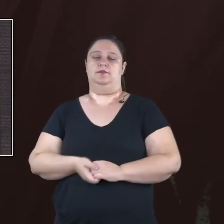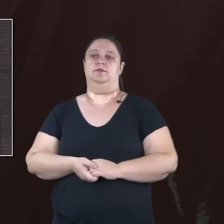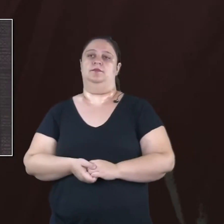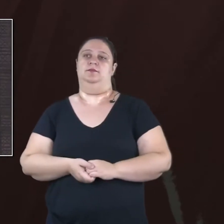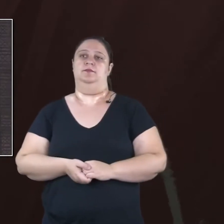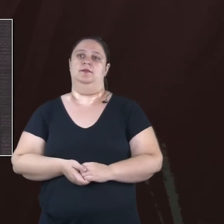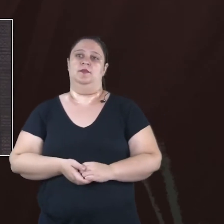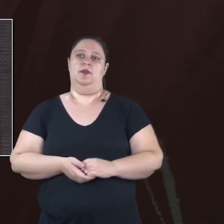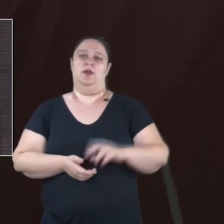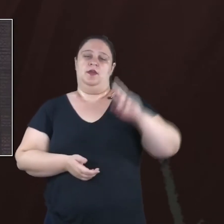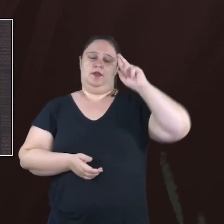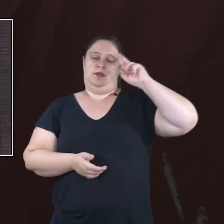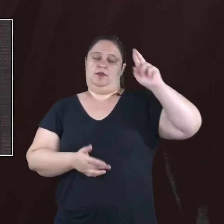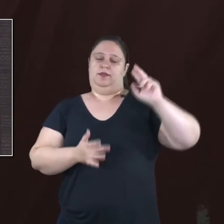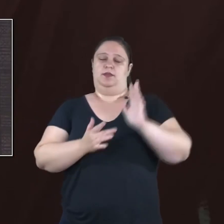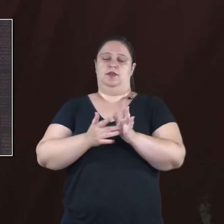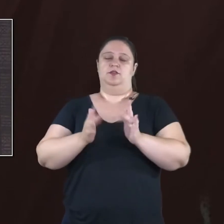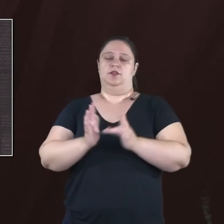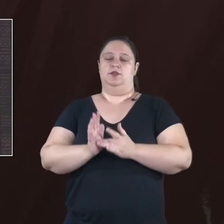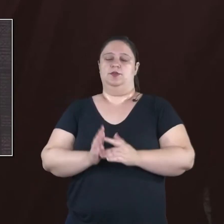Senhor Jesus.